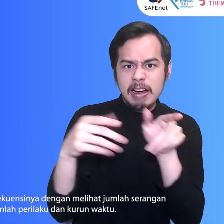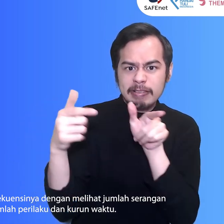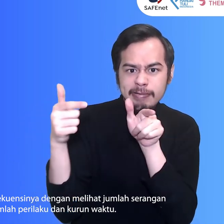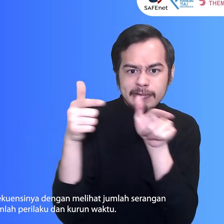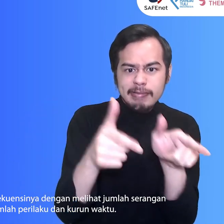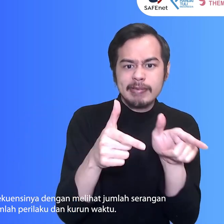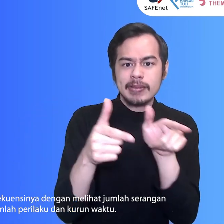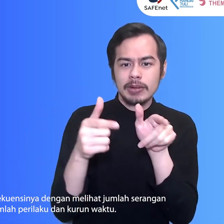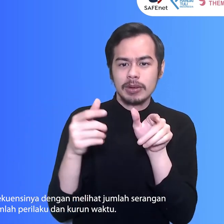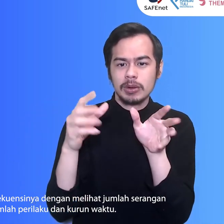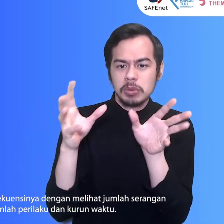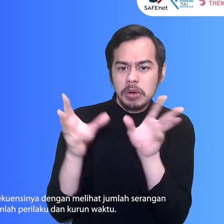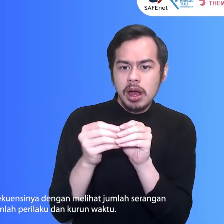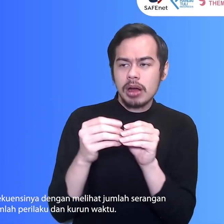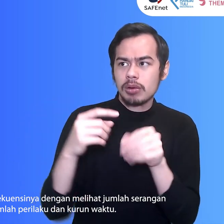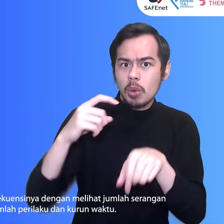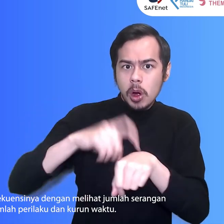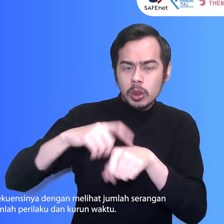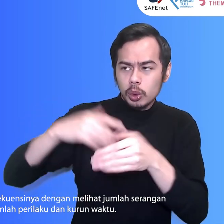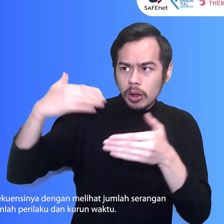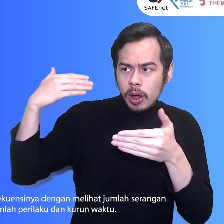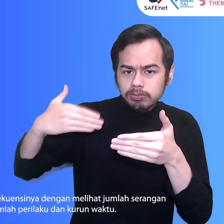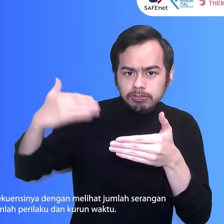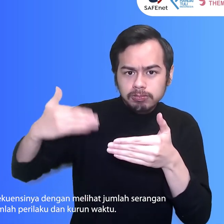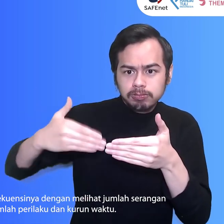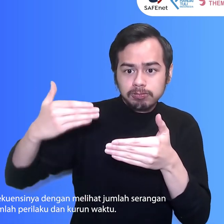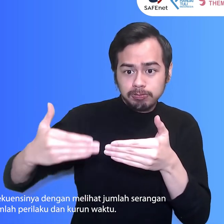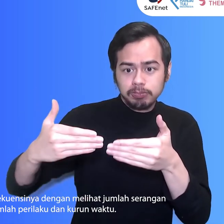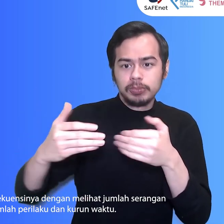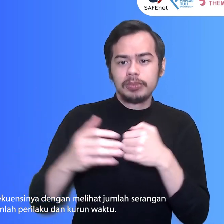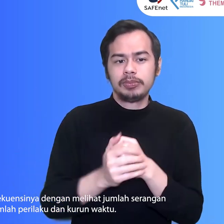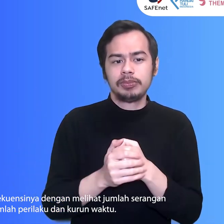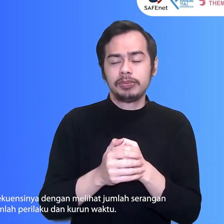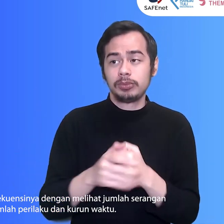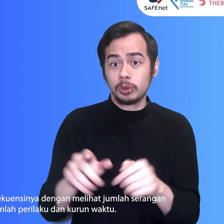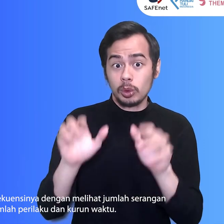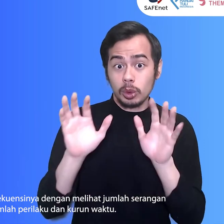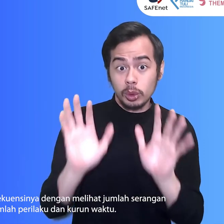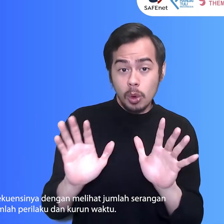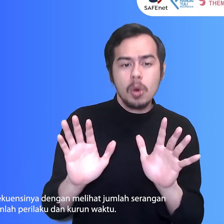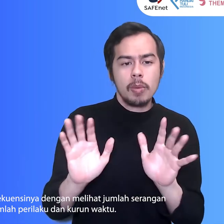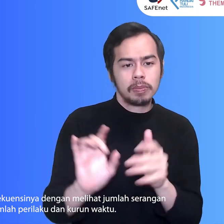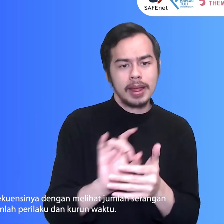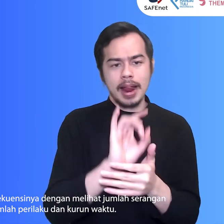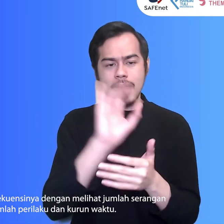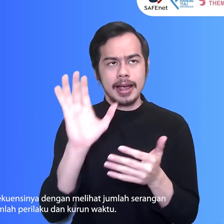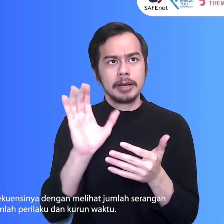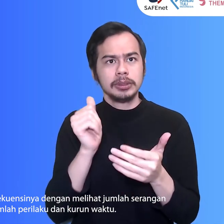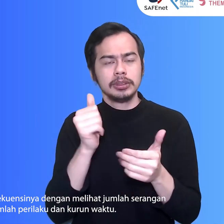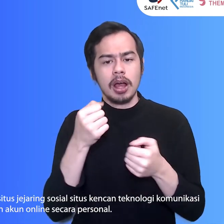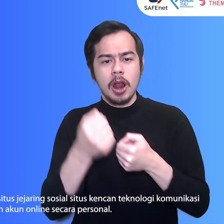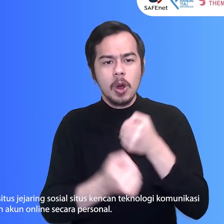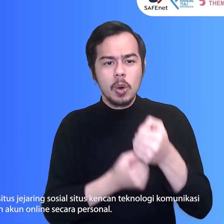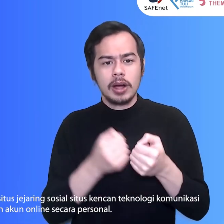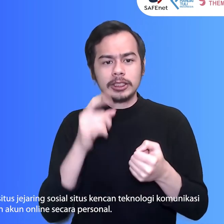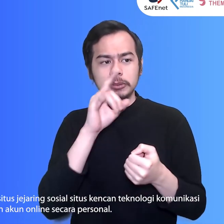Perilaku ini dilakukan melalui situs jejaring sosial di situs kencan teknologi